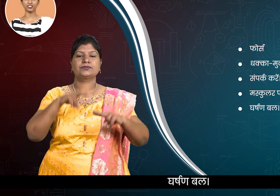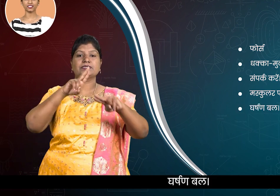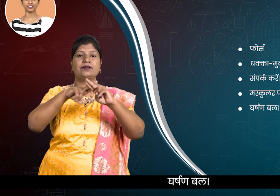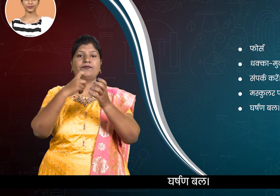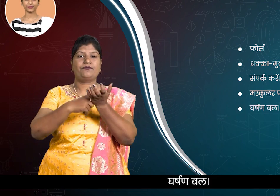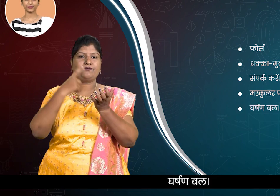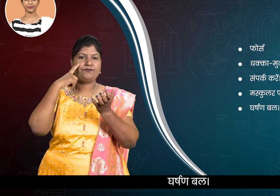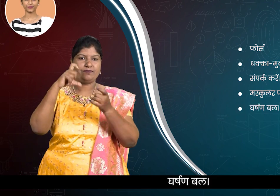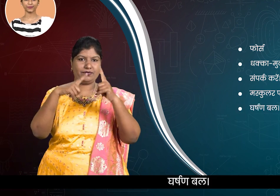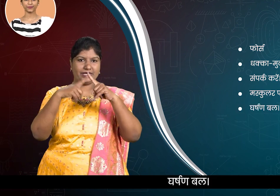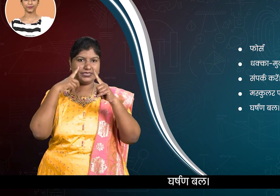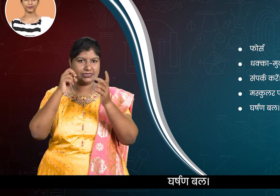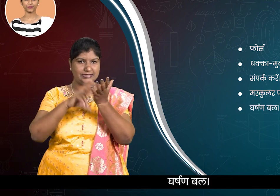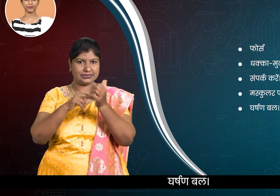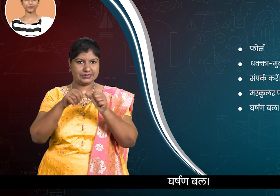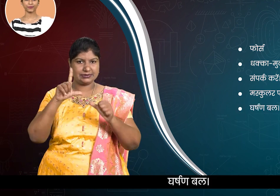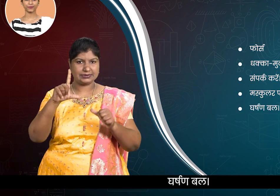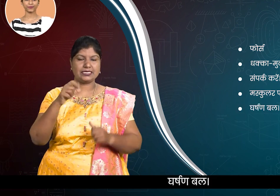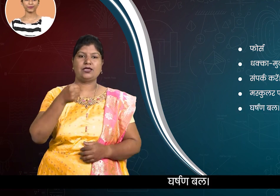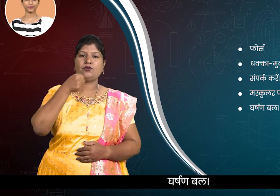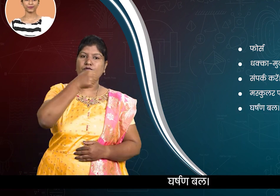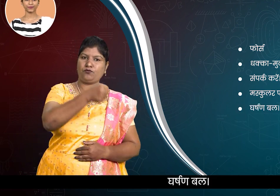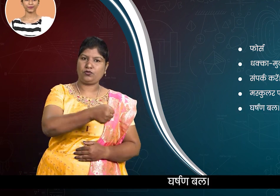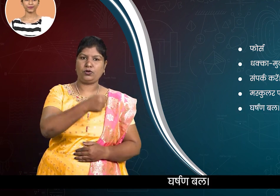घर्षण बल,